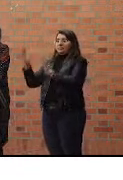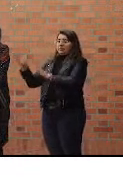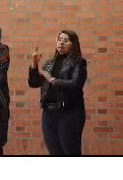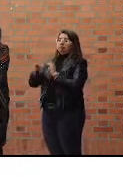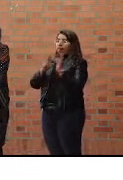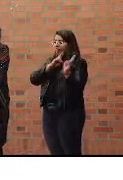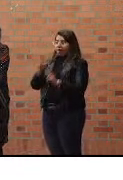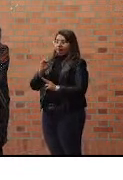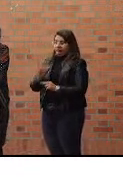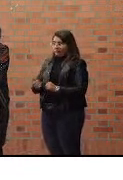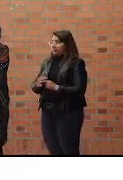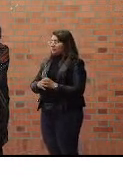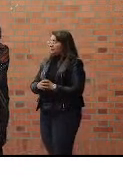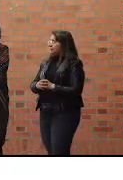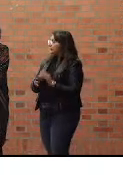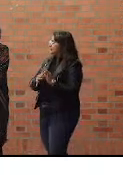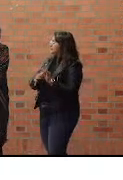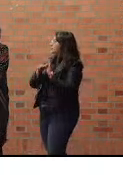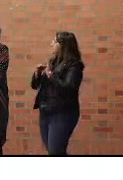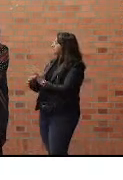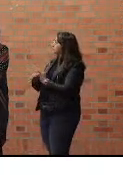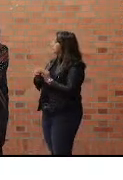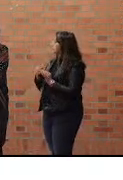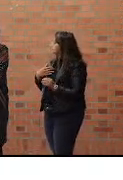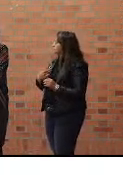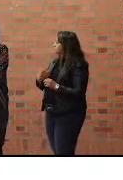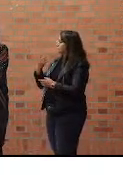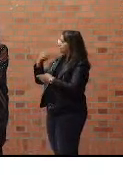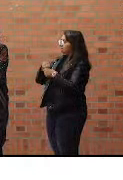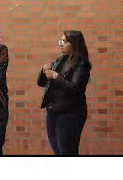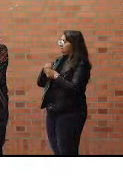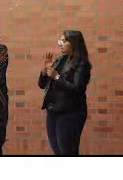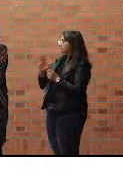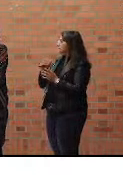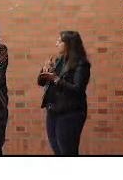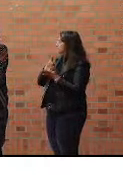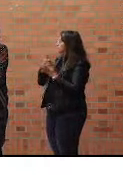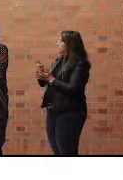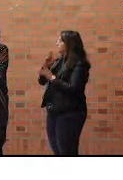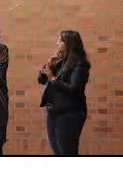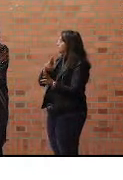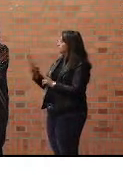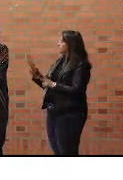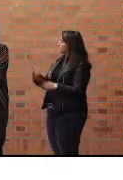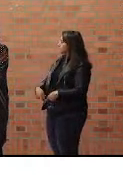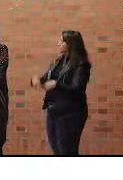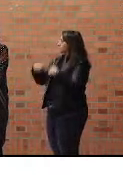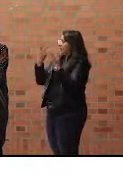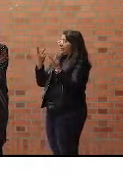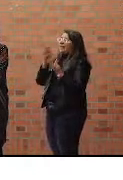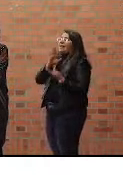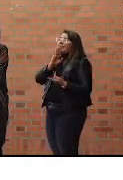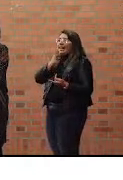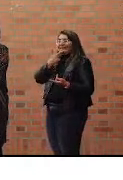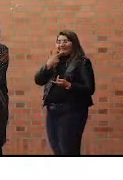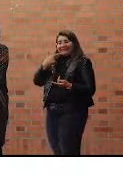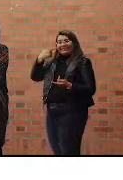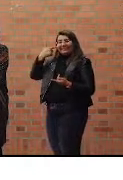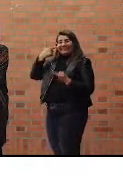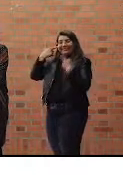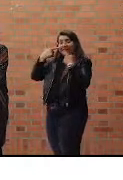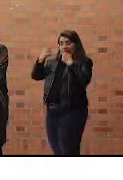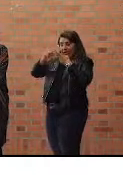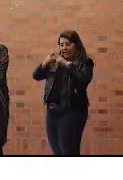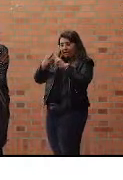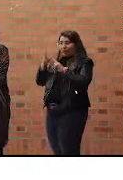queremos que sea un premio de excelencia que resalte la vida de Lucy y los avances